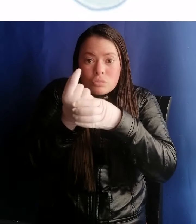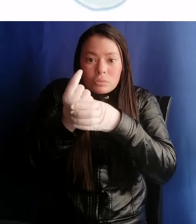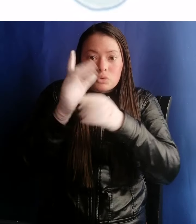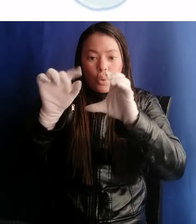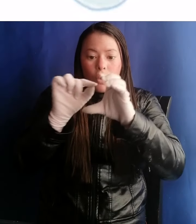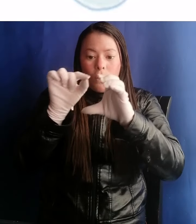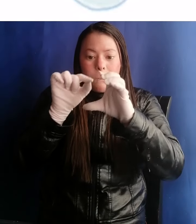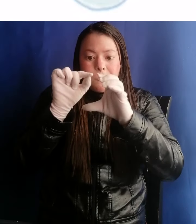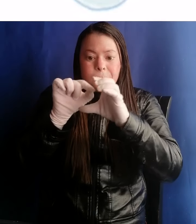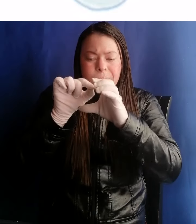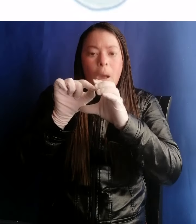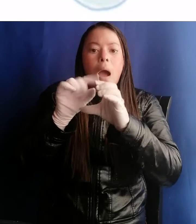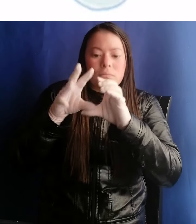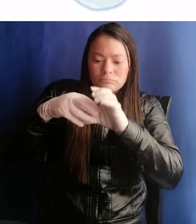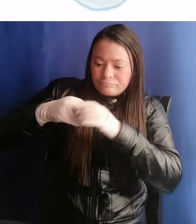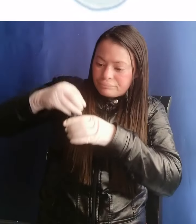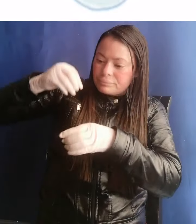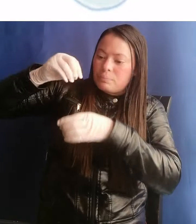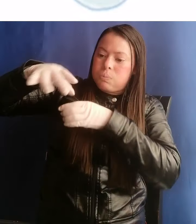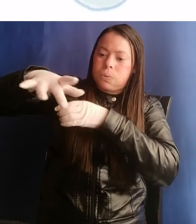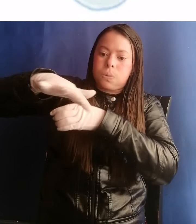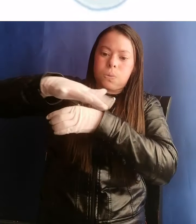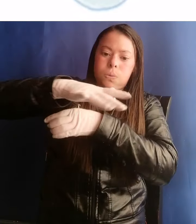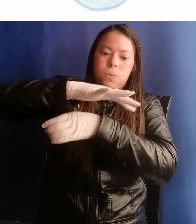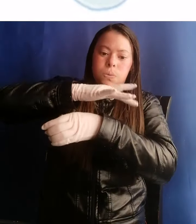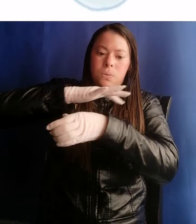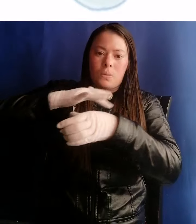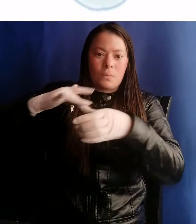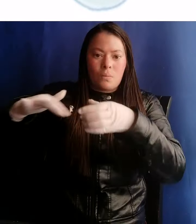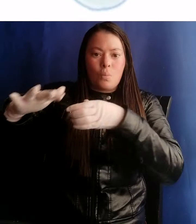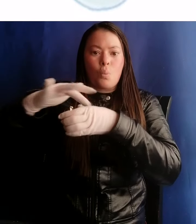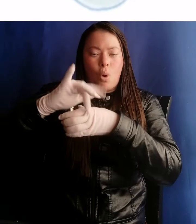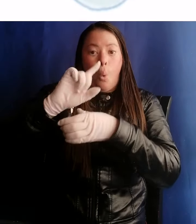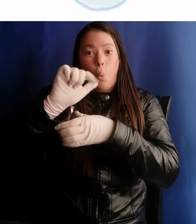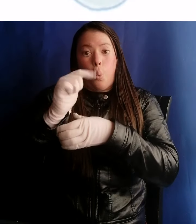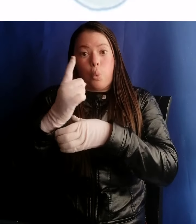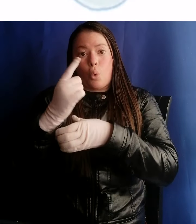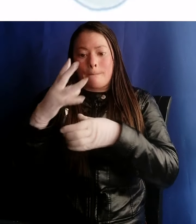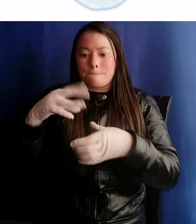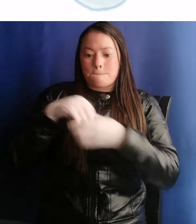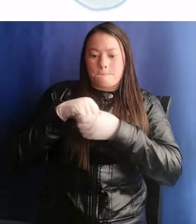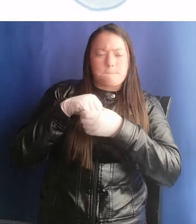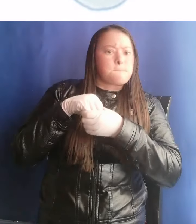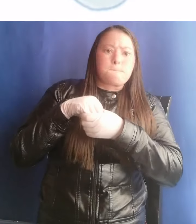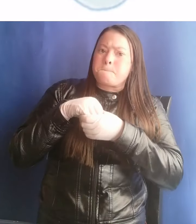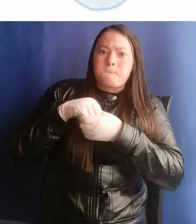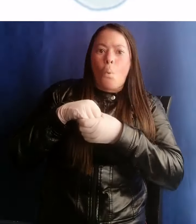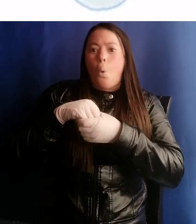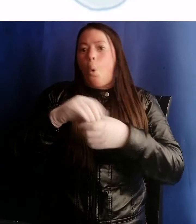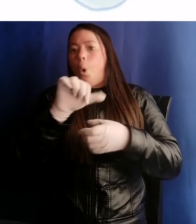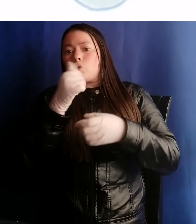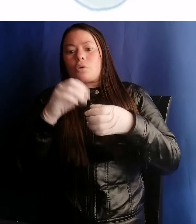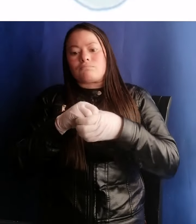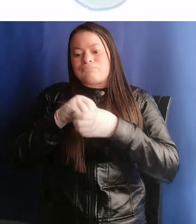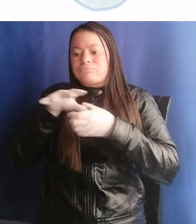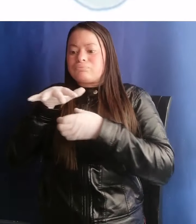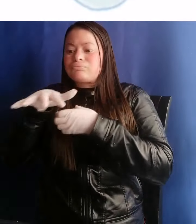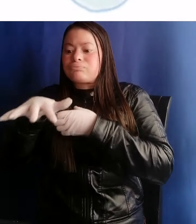de ARN sí pueden salir del núcleo y llevar la información o mensaje al citoplasma.